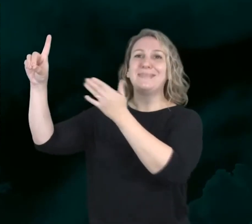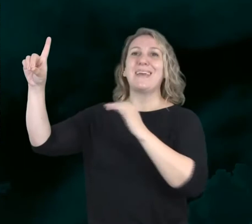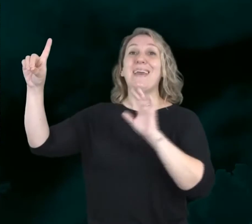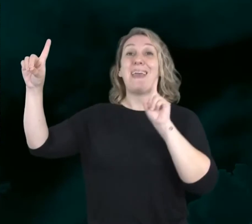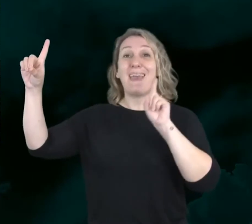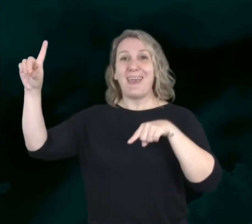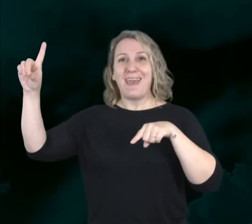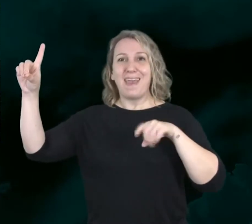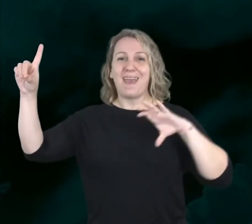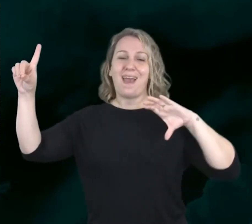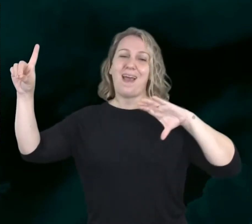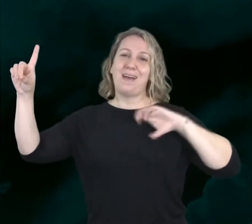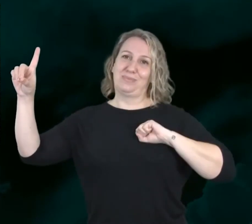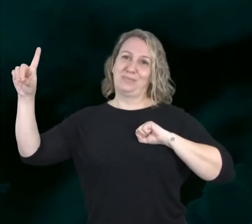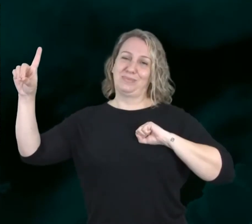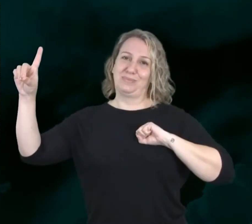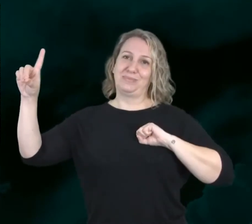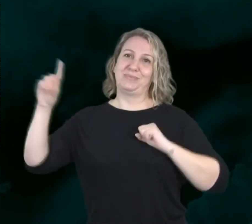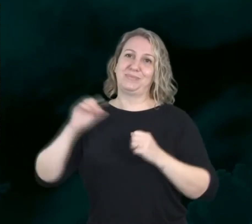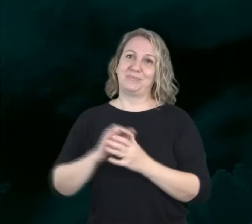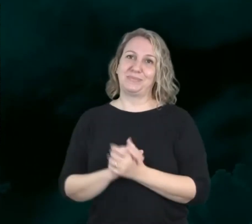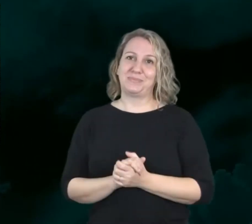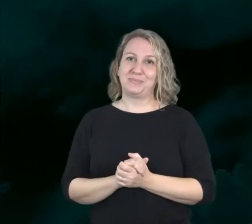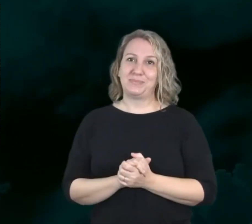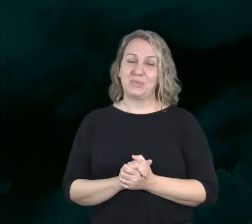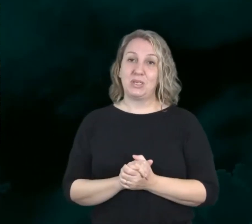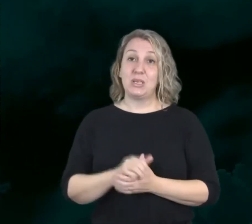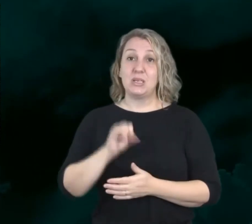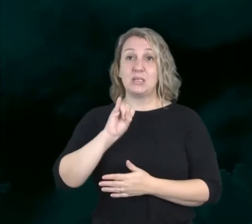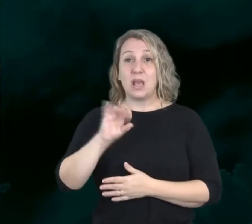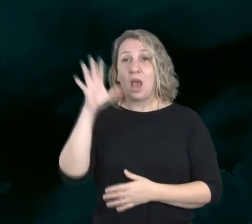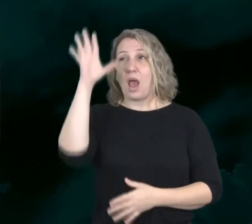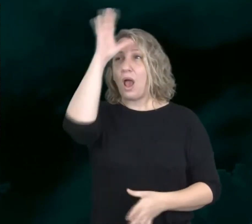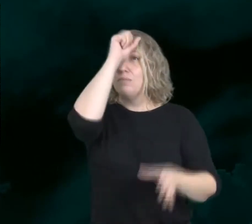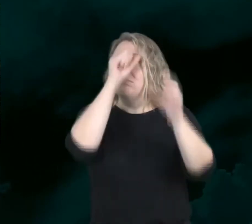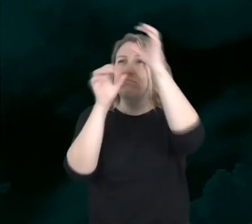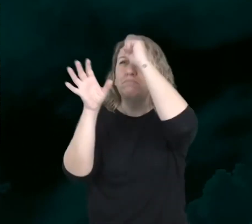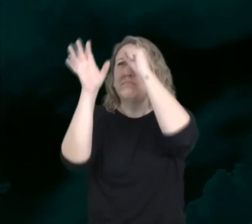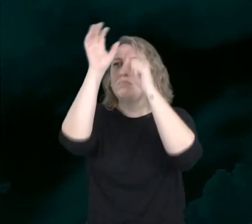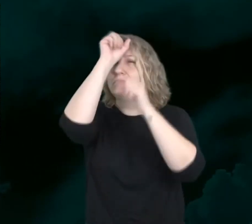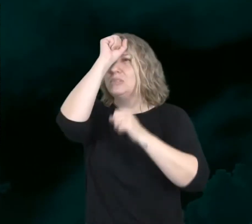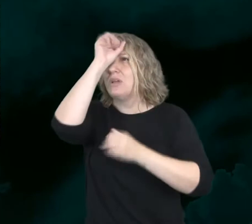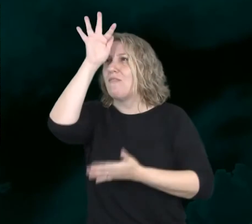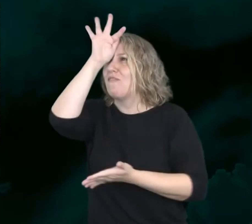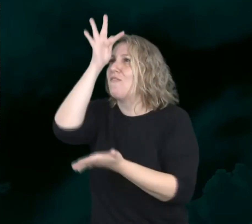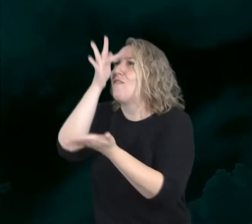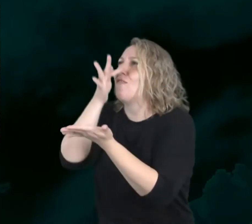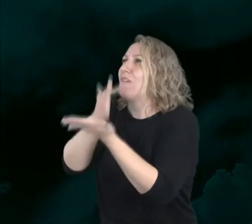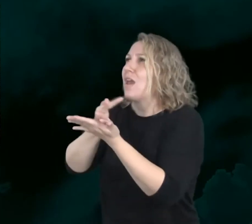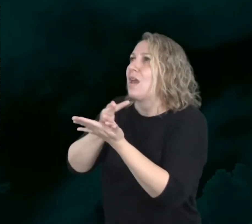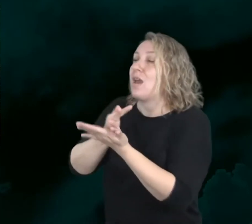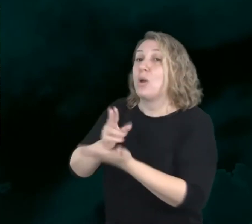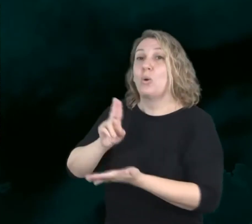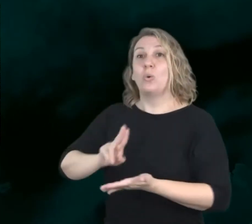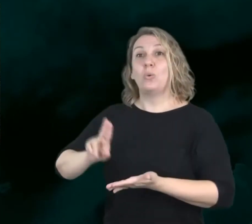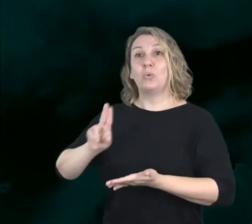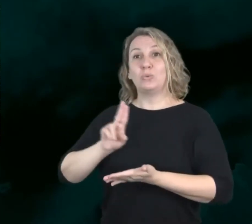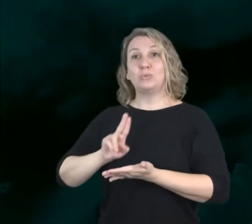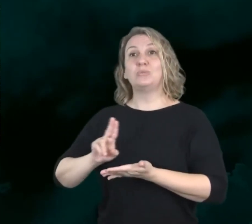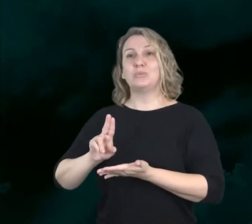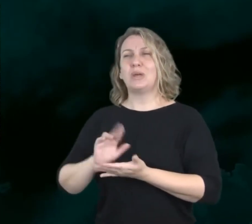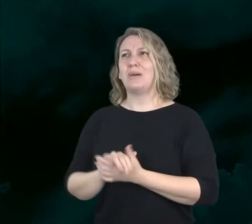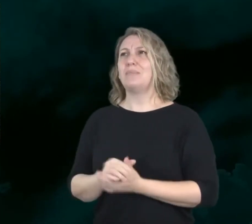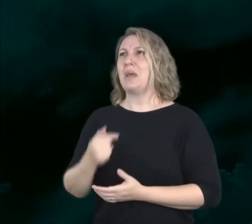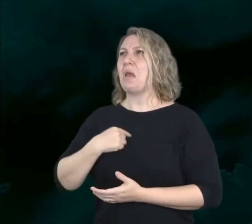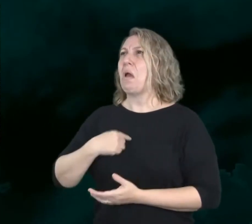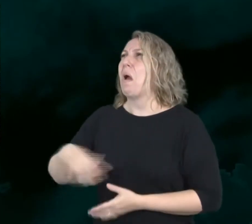Então, se você aprendeu a usar a fé, você aprendeu a viver no Espírito, você aprendeu a invocar o